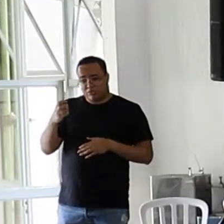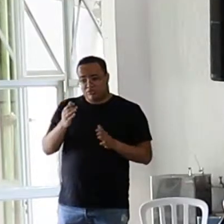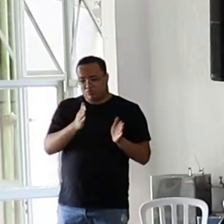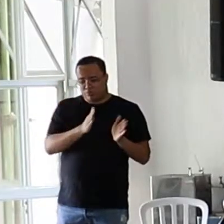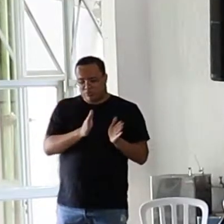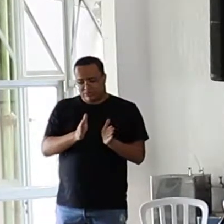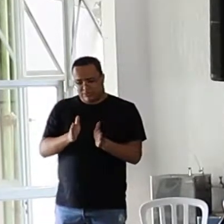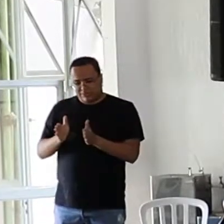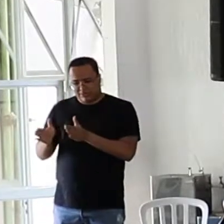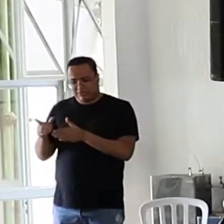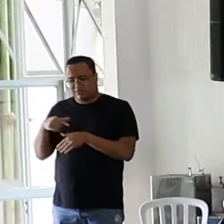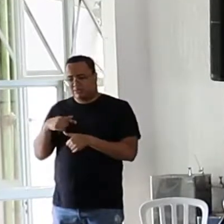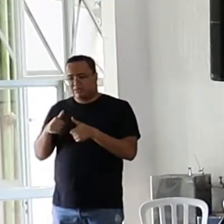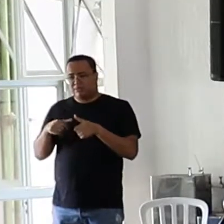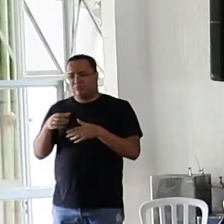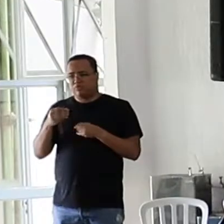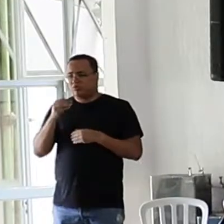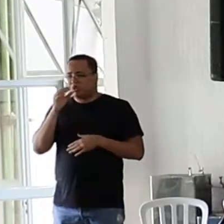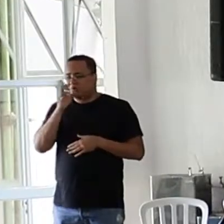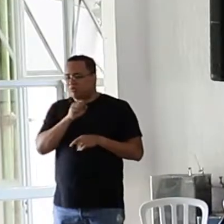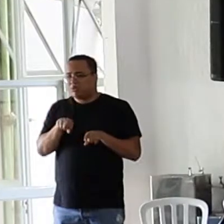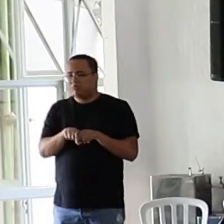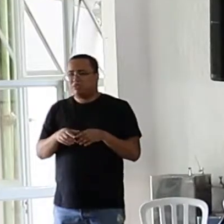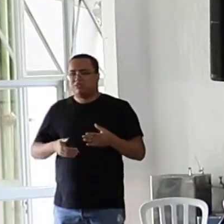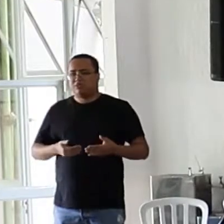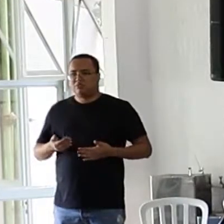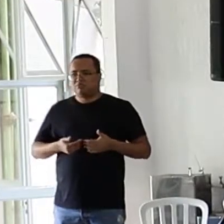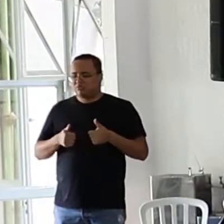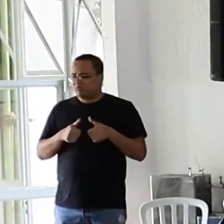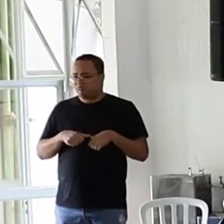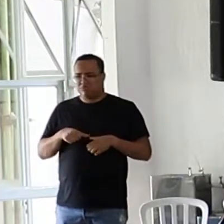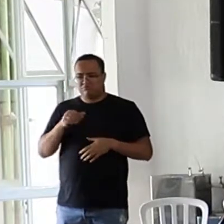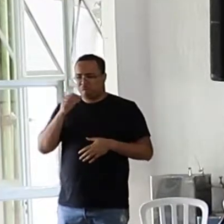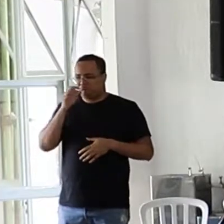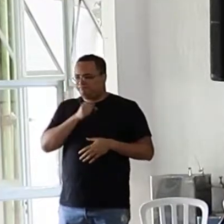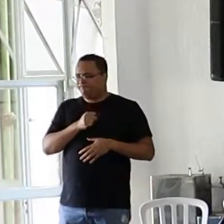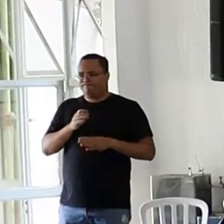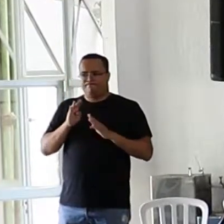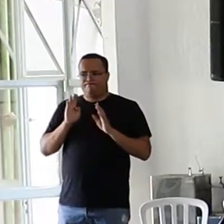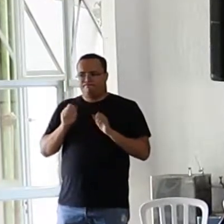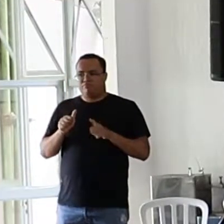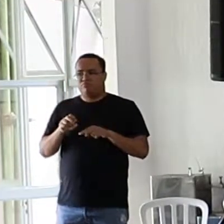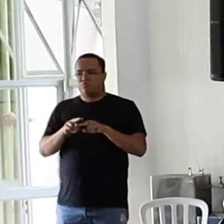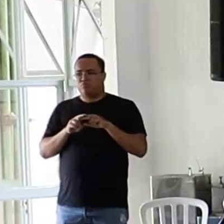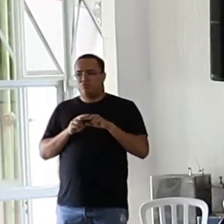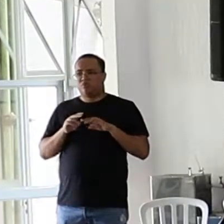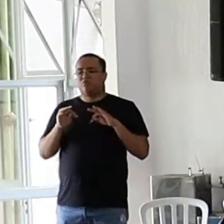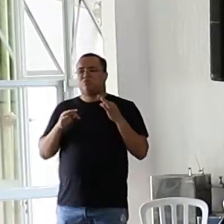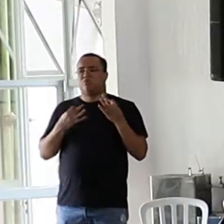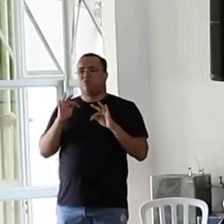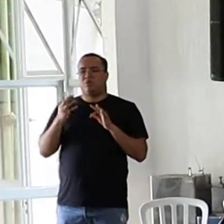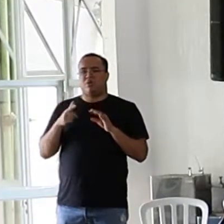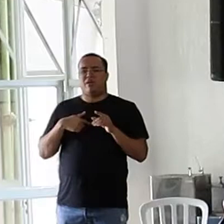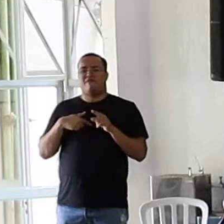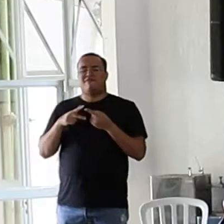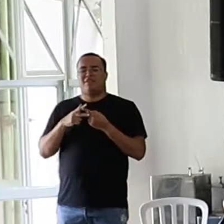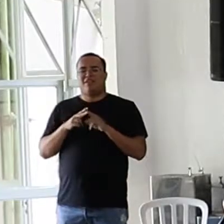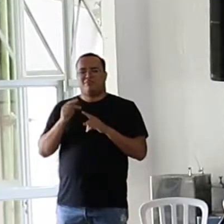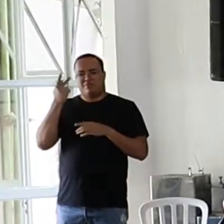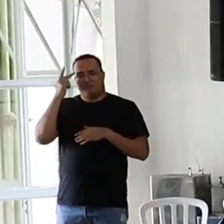o primeiro produto de uma parceria que foi feita com Cláudio funk vaquinha eletrônica com a comunidade